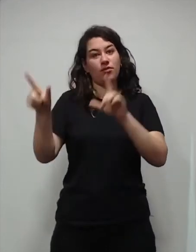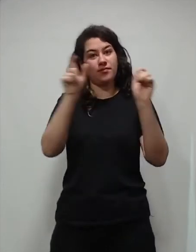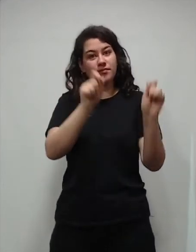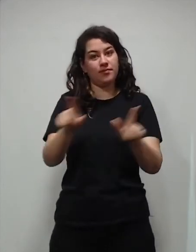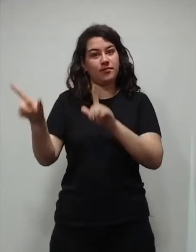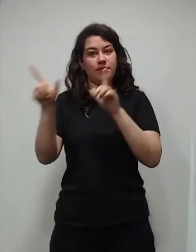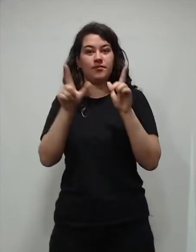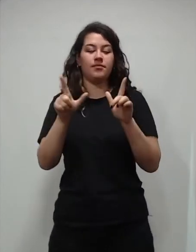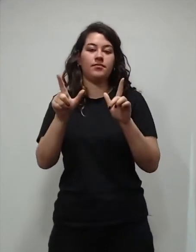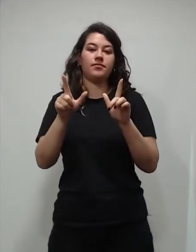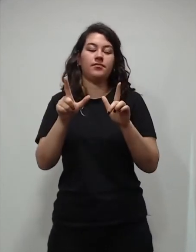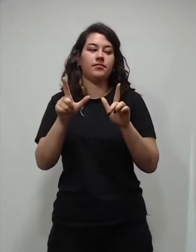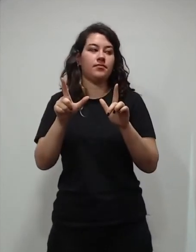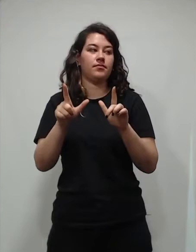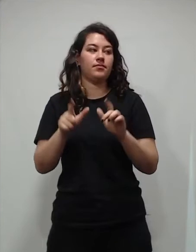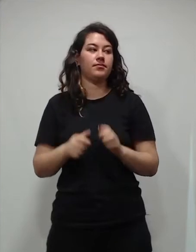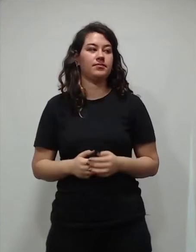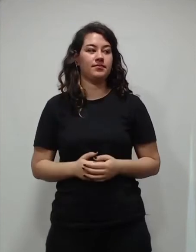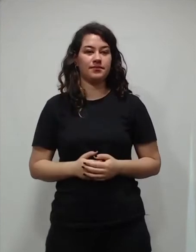conforme.